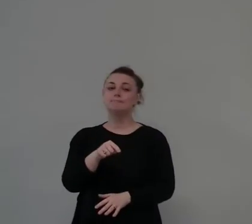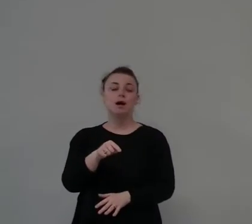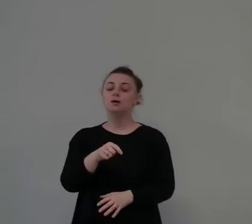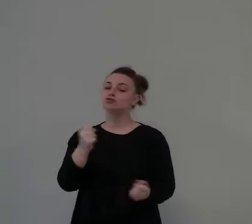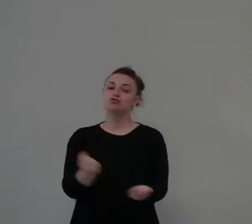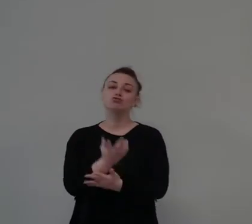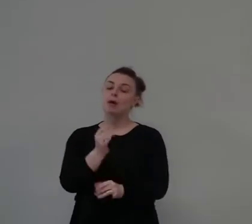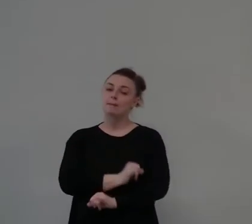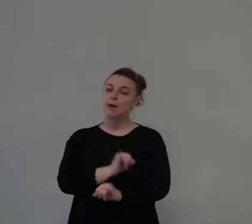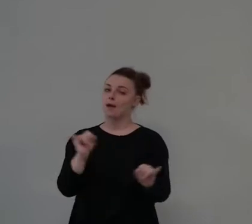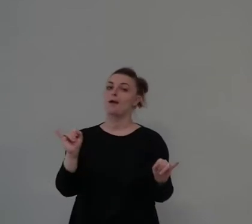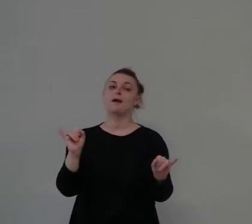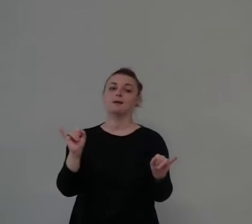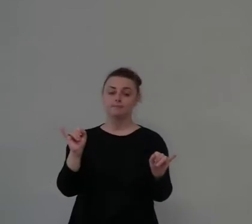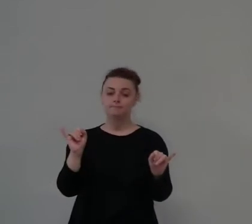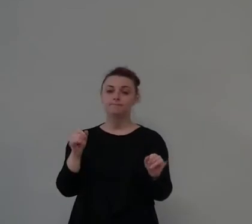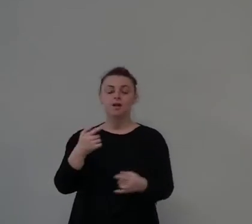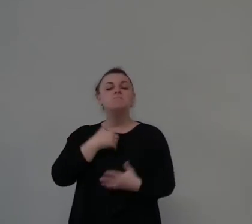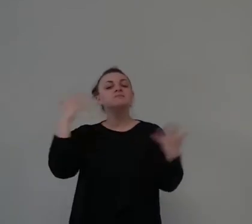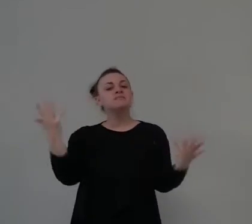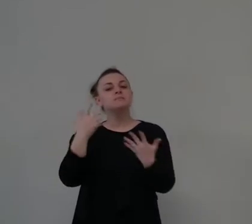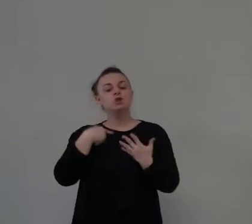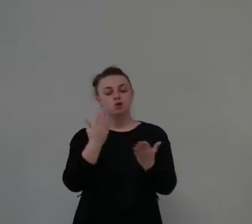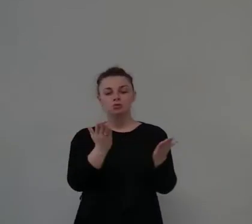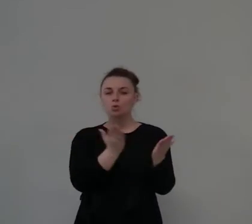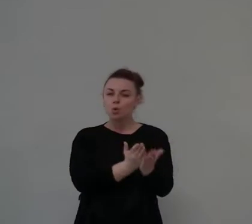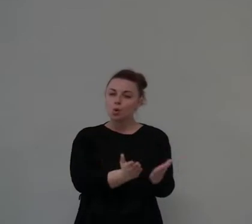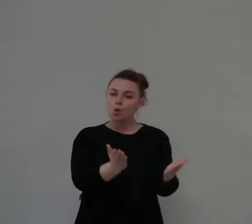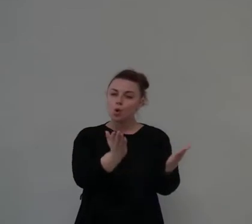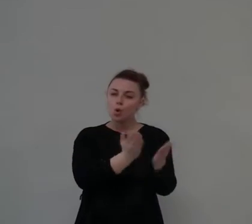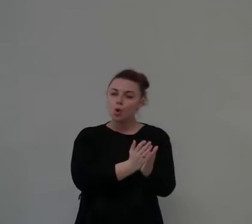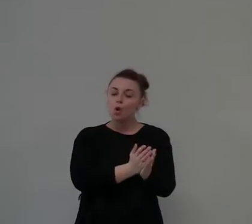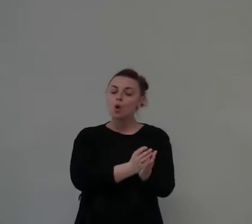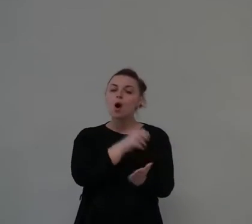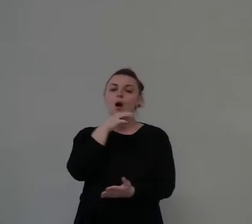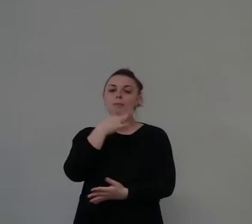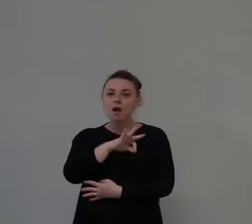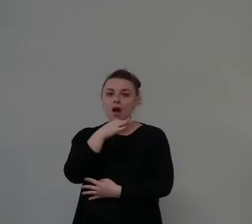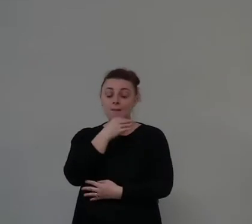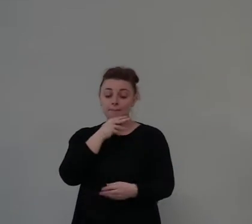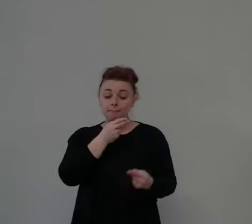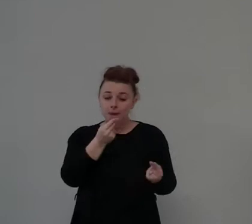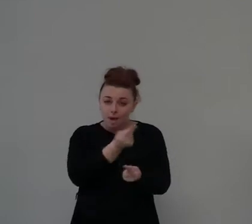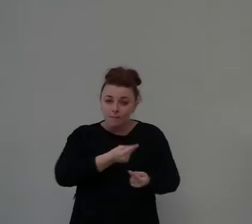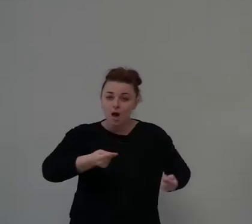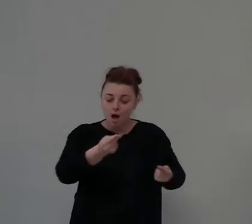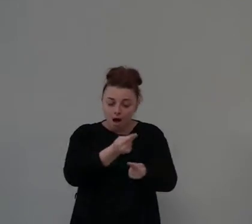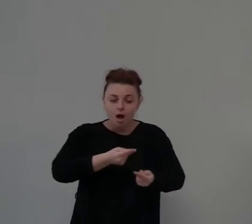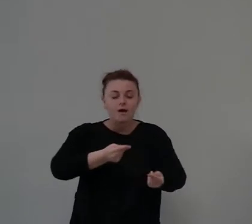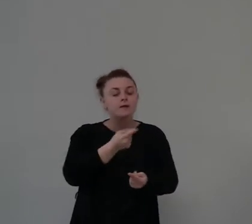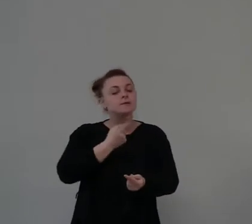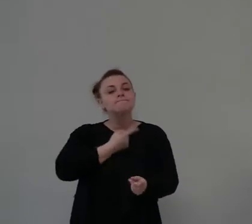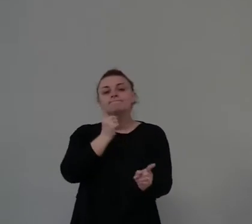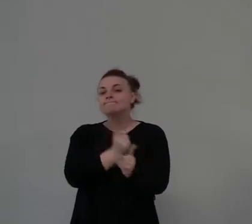accade così. Quando sto studiando, per esempio, e quando sto preparando le mie predicazioni, devo costantemente vincere